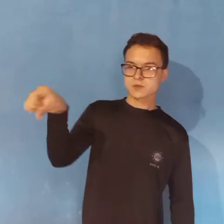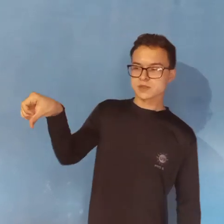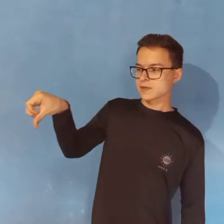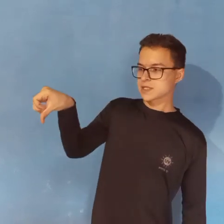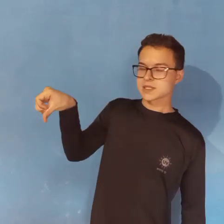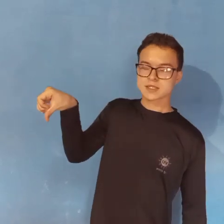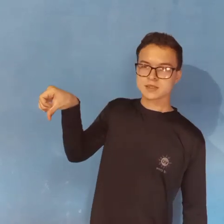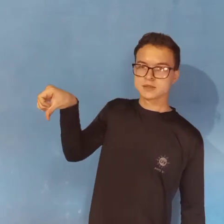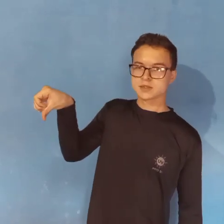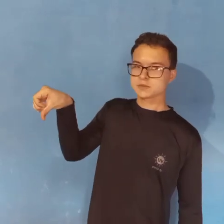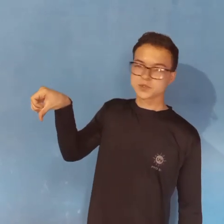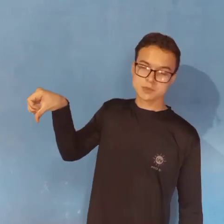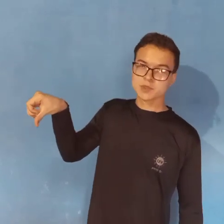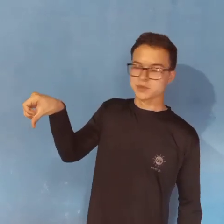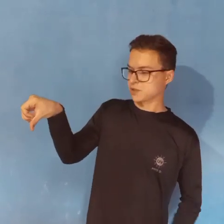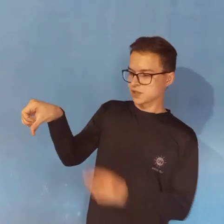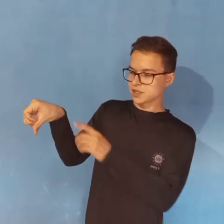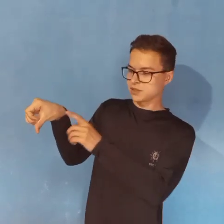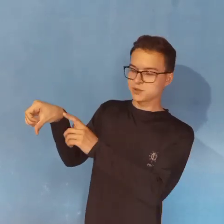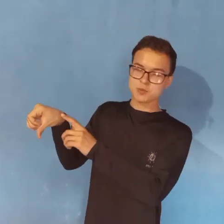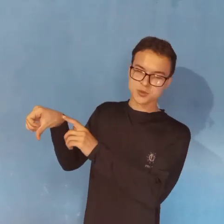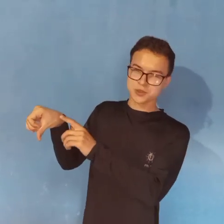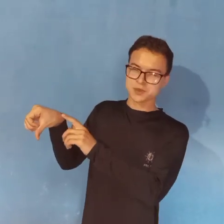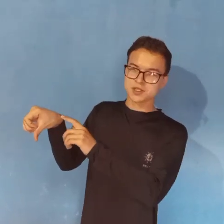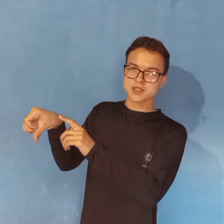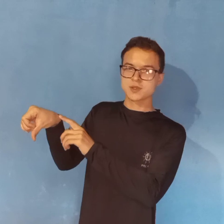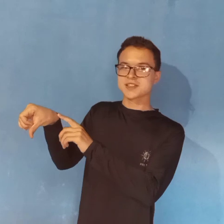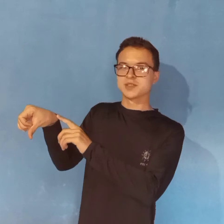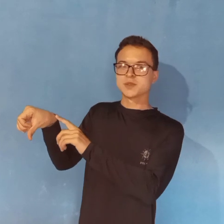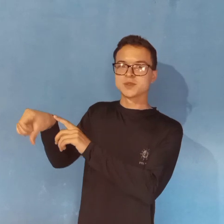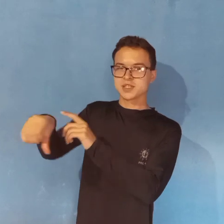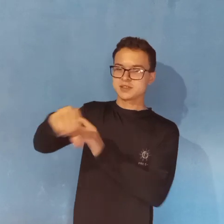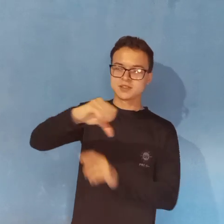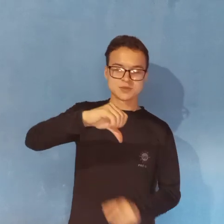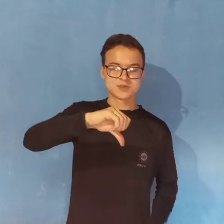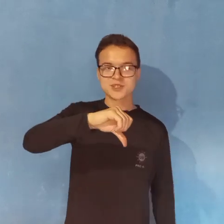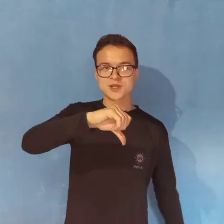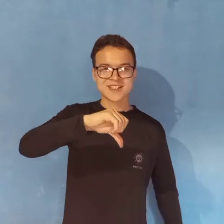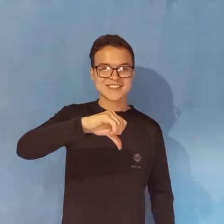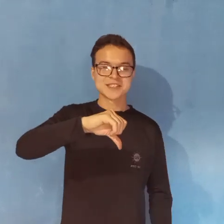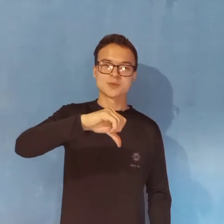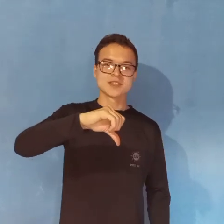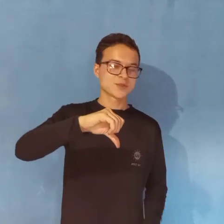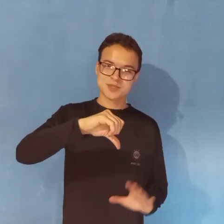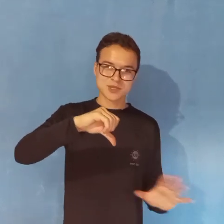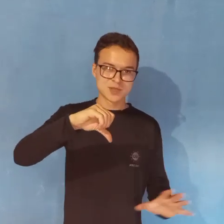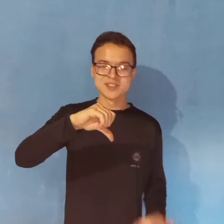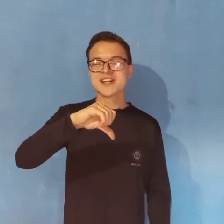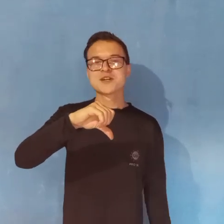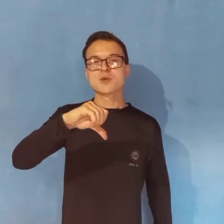pessoas fazem assim, não tem problema, só que aí incomoda um pouquinho aqui a articulação da mão, então colocar assim também não tem problema, pode